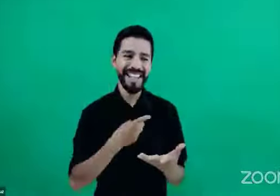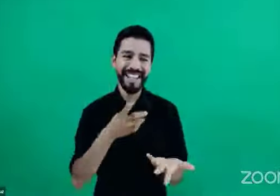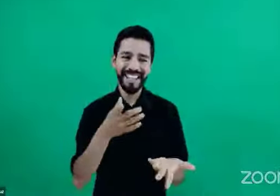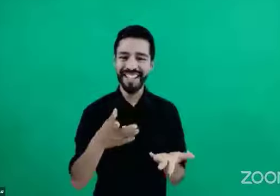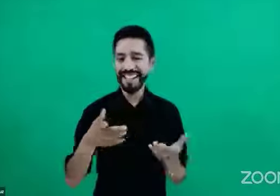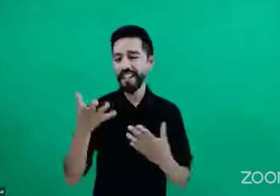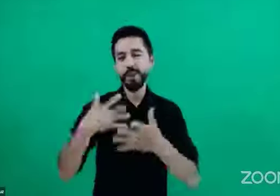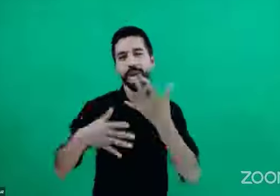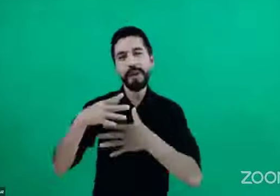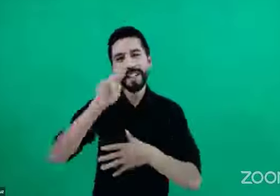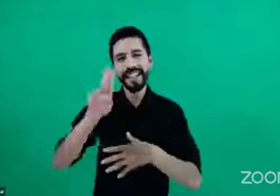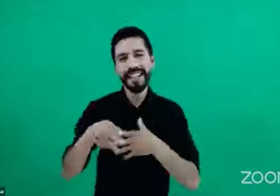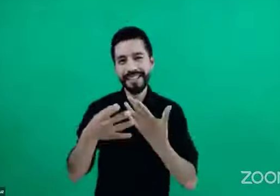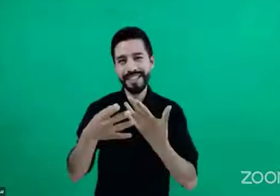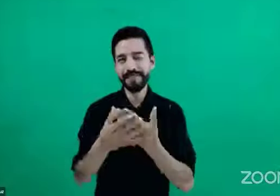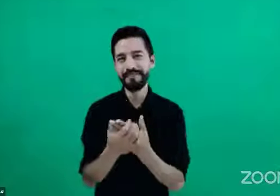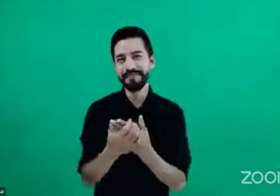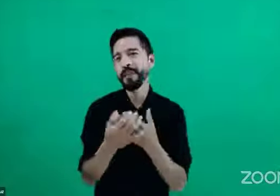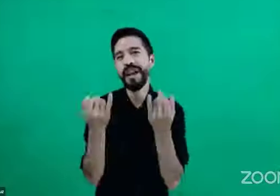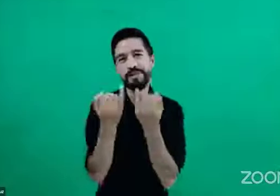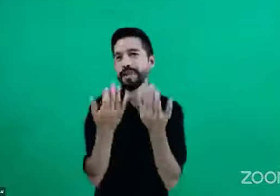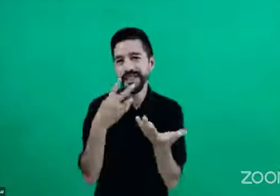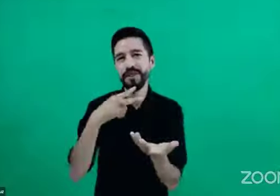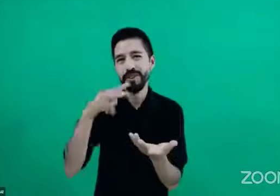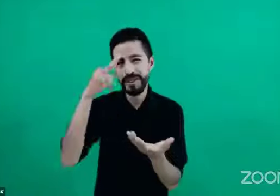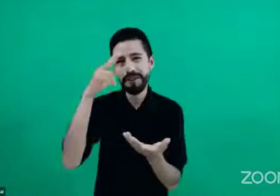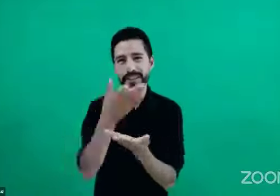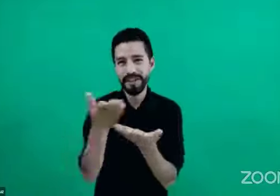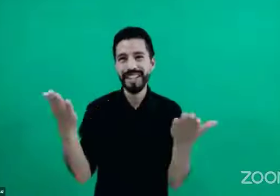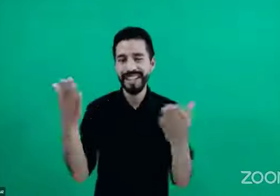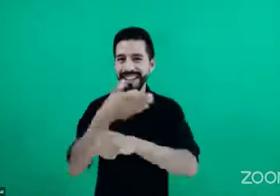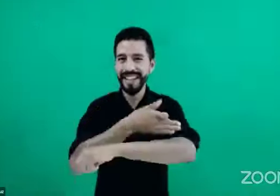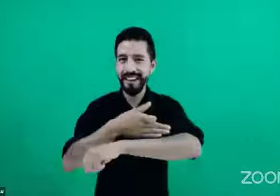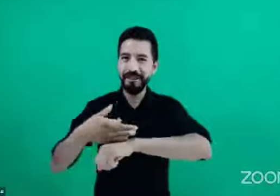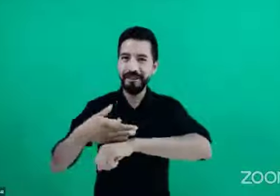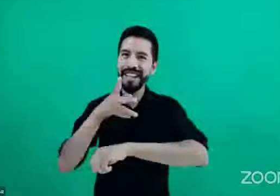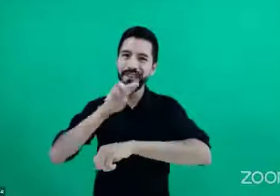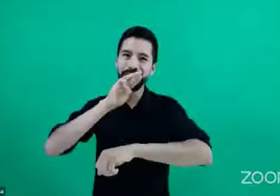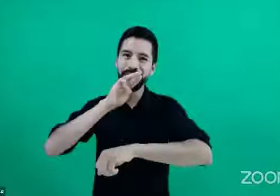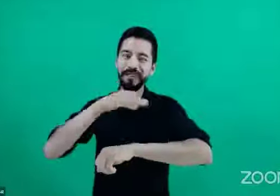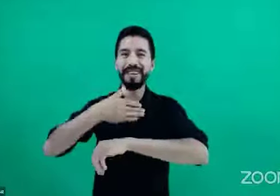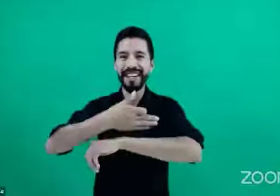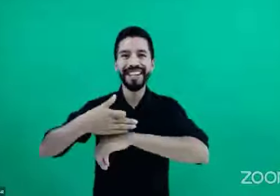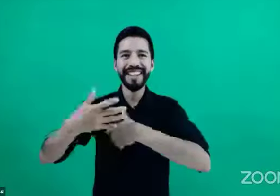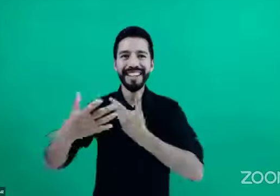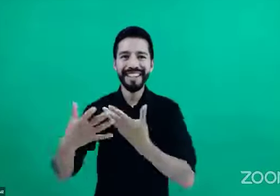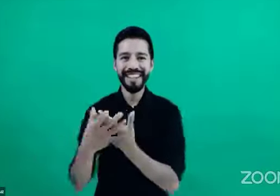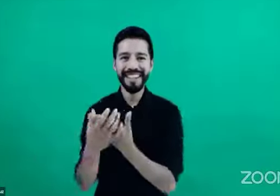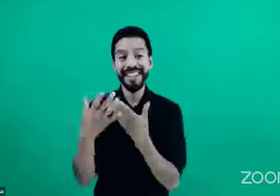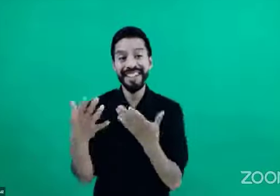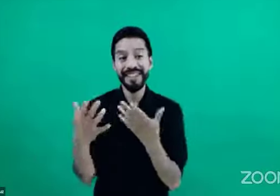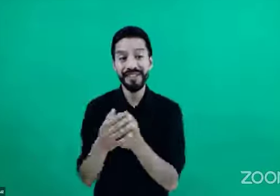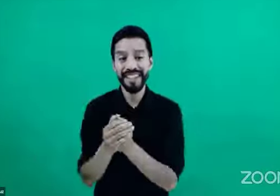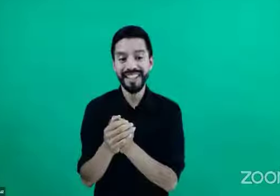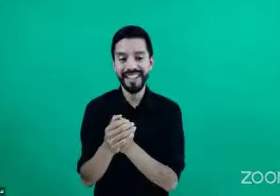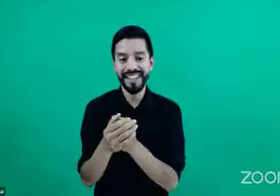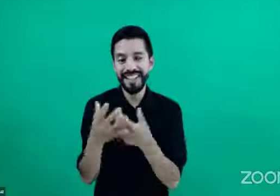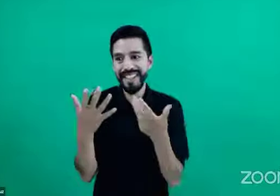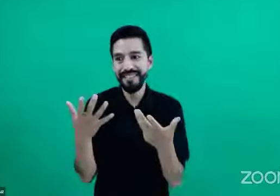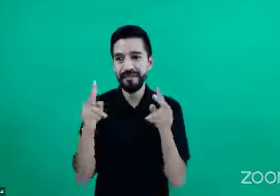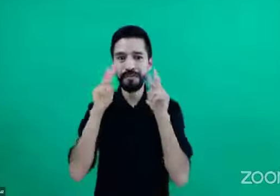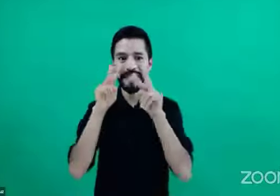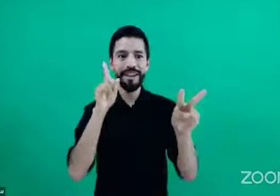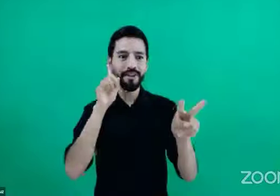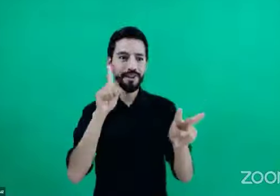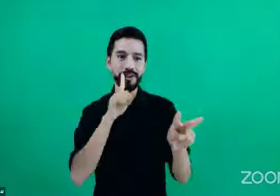me decía que yo nunca aprendiera eso. Igual por desconocimiento de la familia o mi mamá, en el caso de